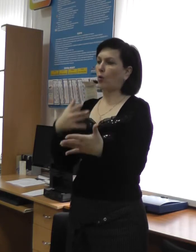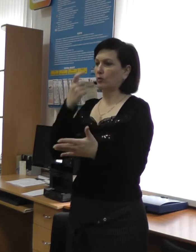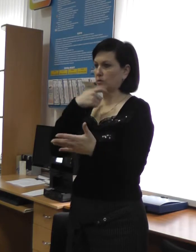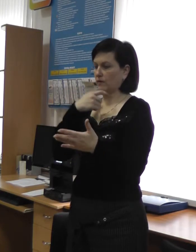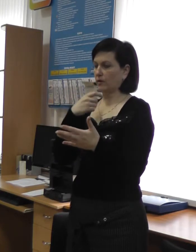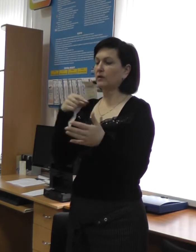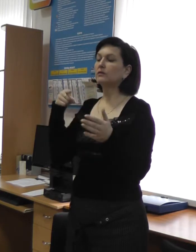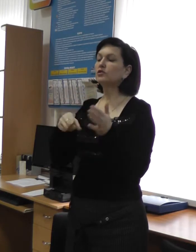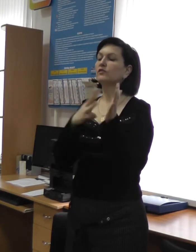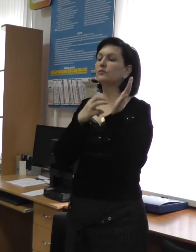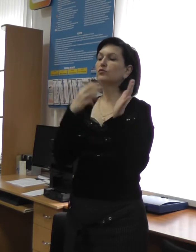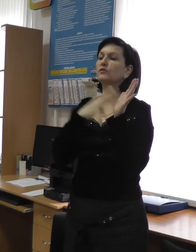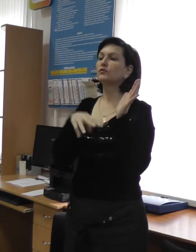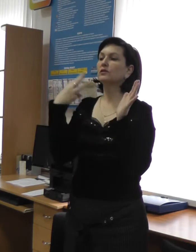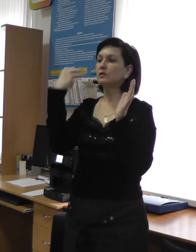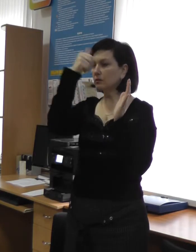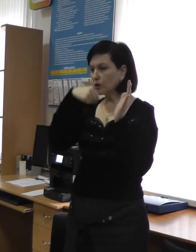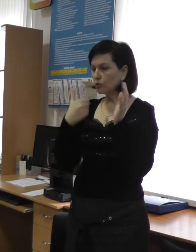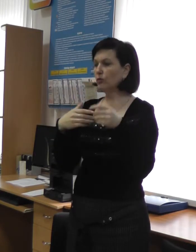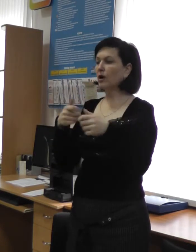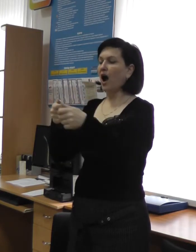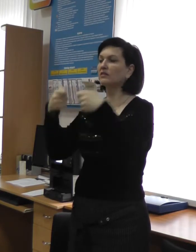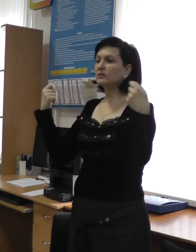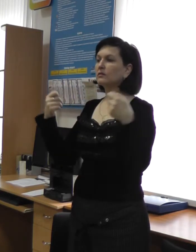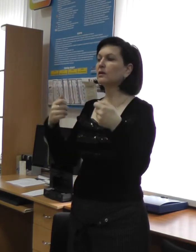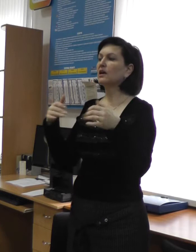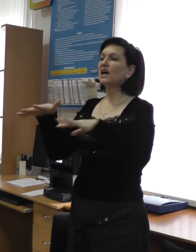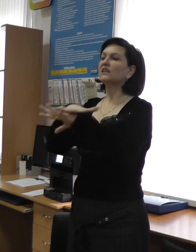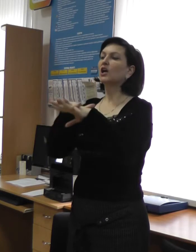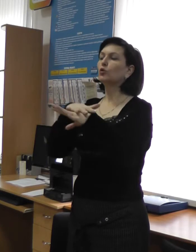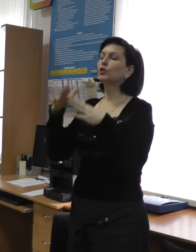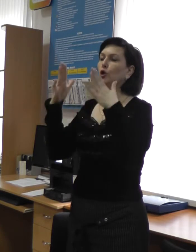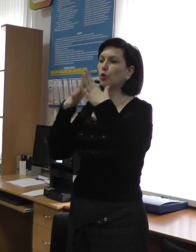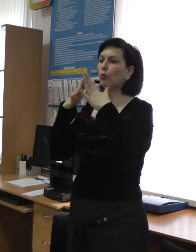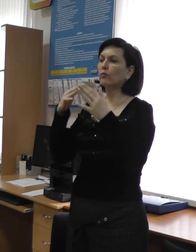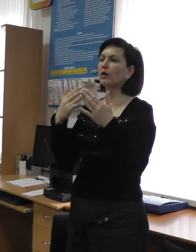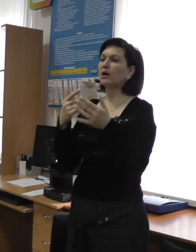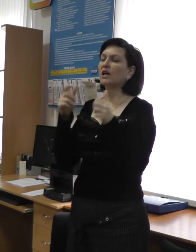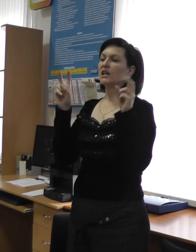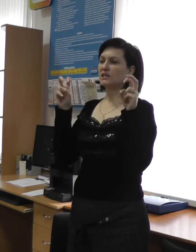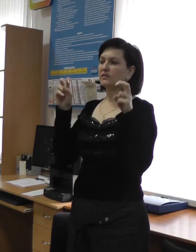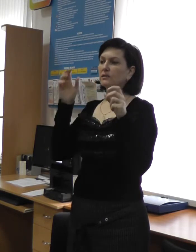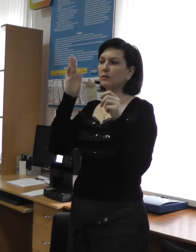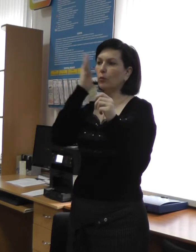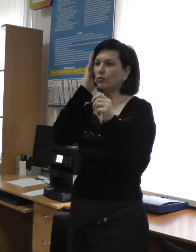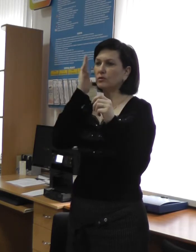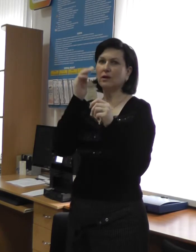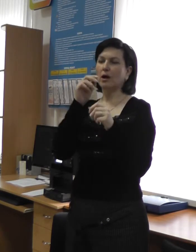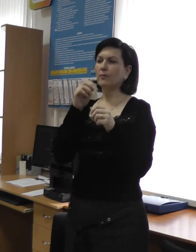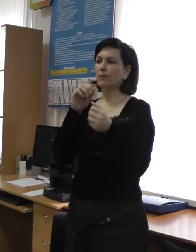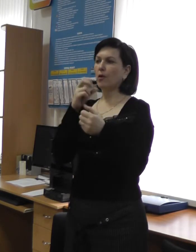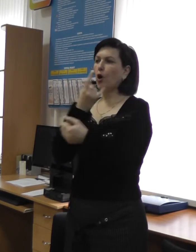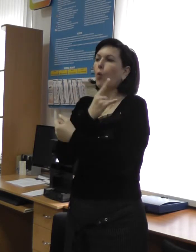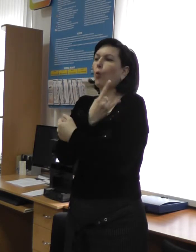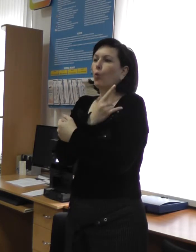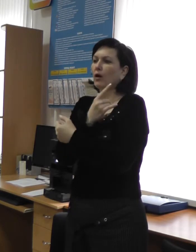В 1893 году в Ставрополе был открыт Народный дом имени Пушкина, ныне здание кукольного театра,